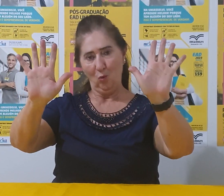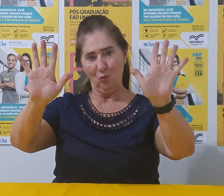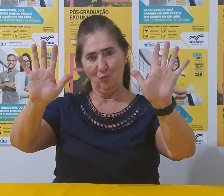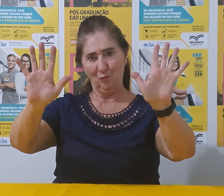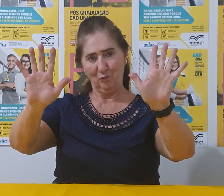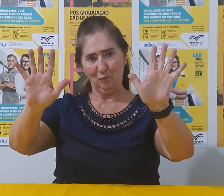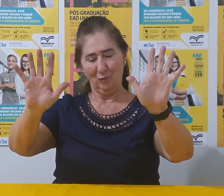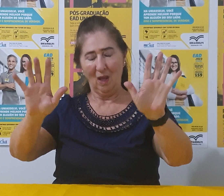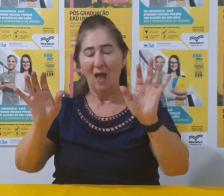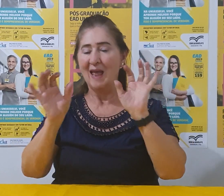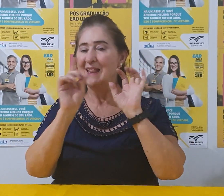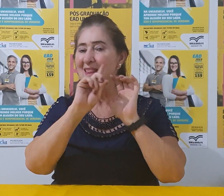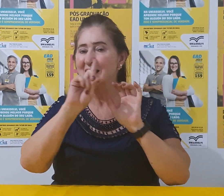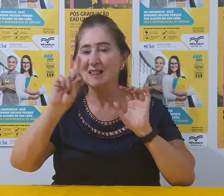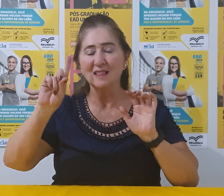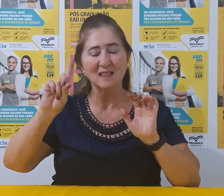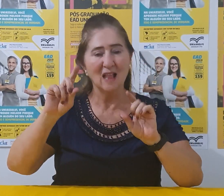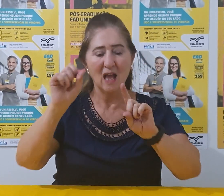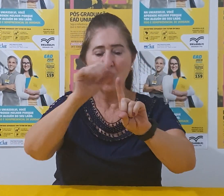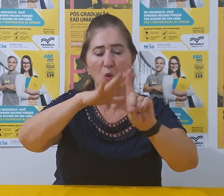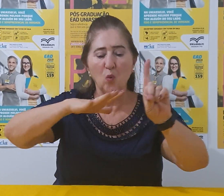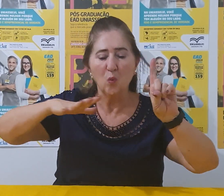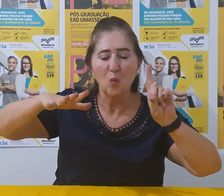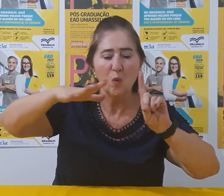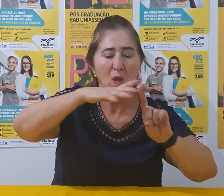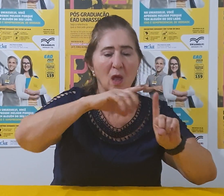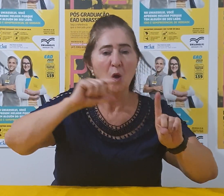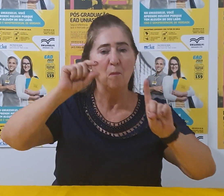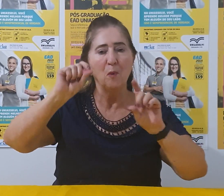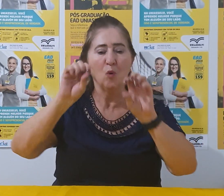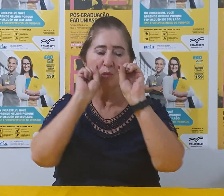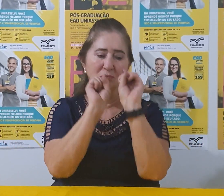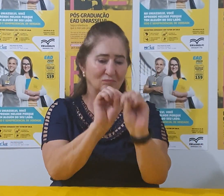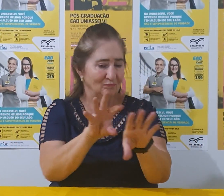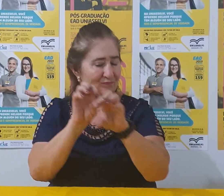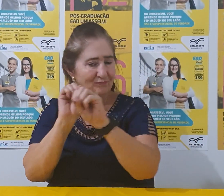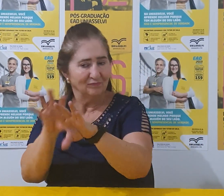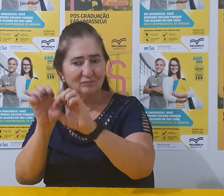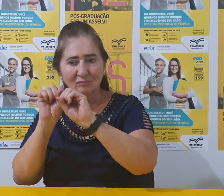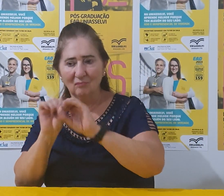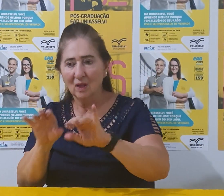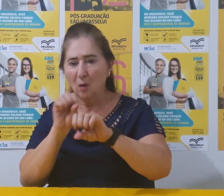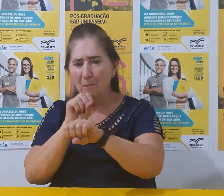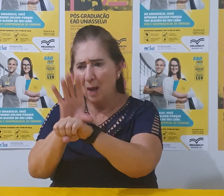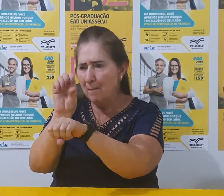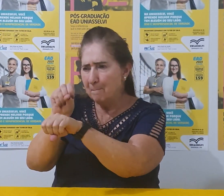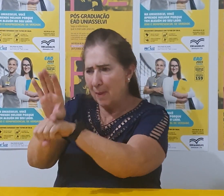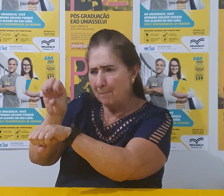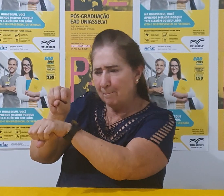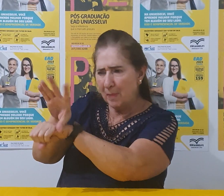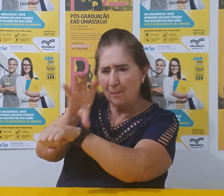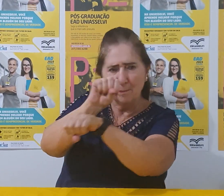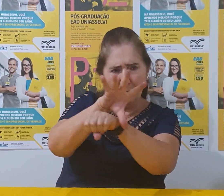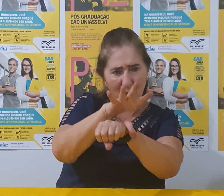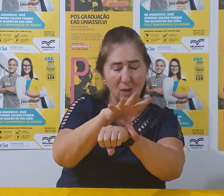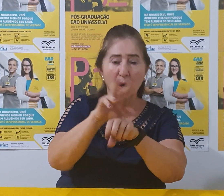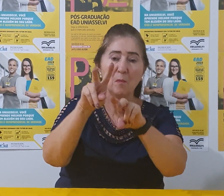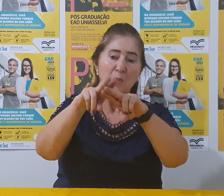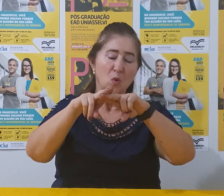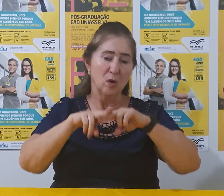é difundida no meio social e educacional. Com isso, haverá um déficit comunicativo e